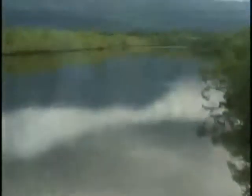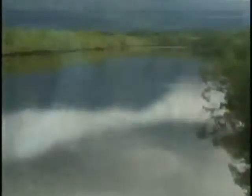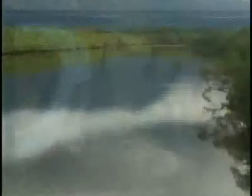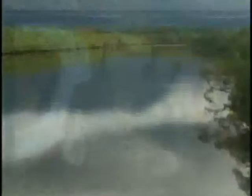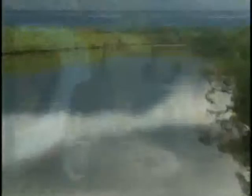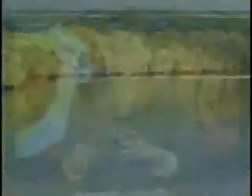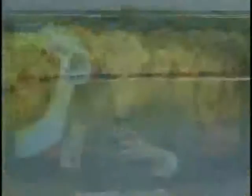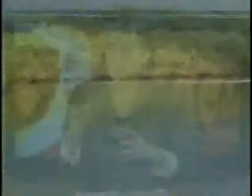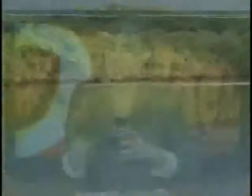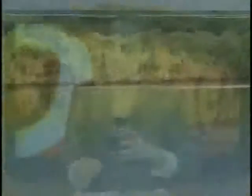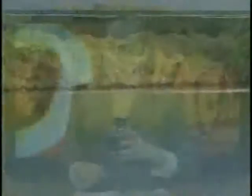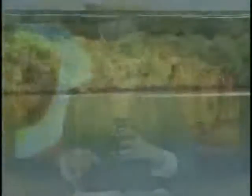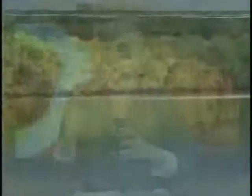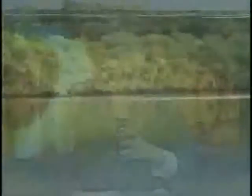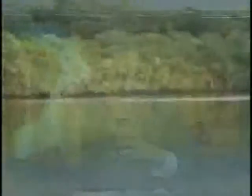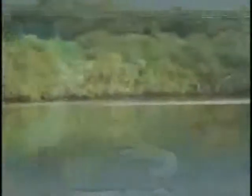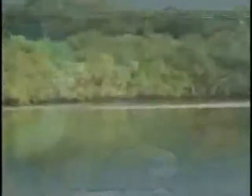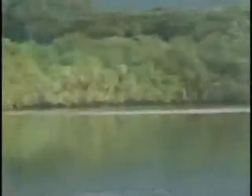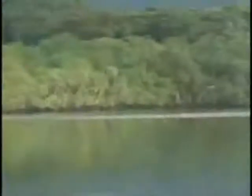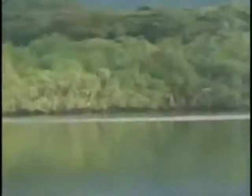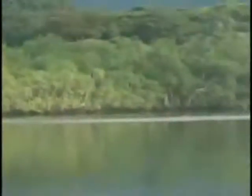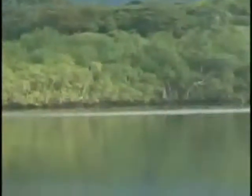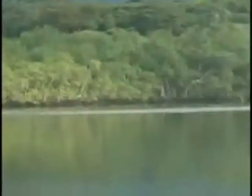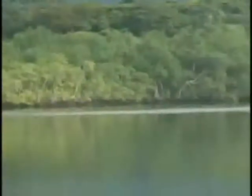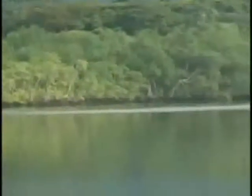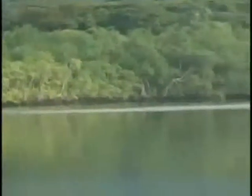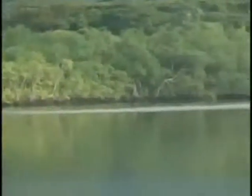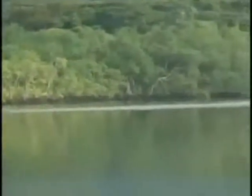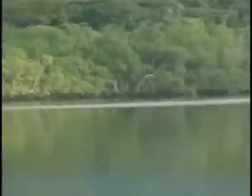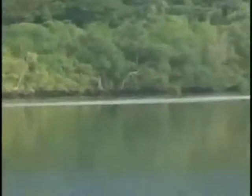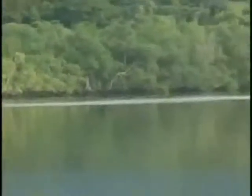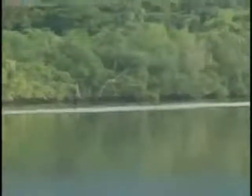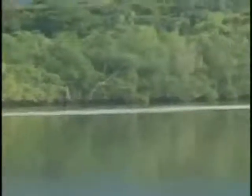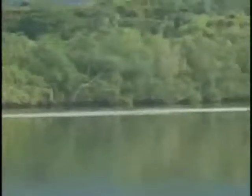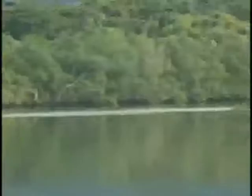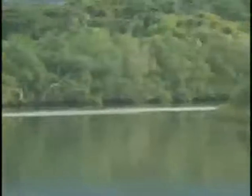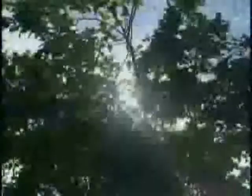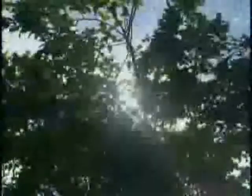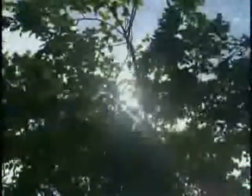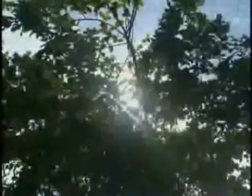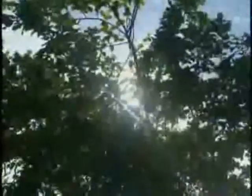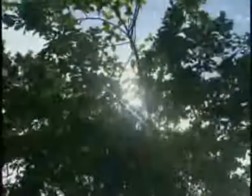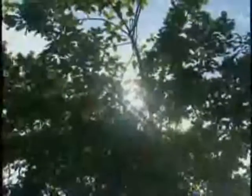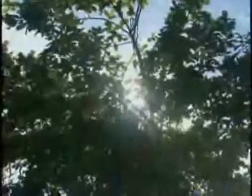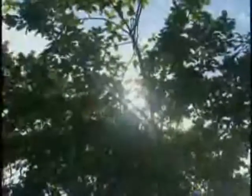pensamentos negativos, incrédulos, imorais, esses pensamentos que só levam à destruição,